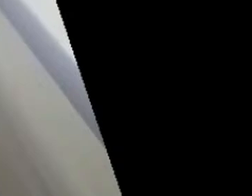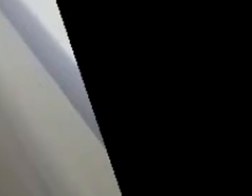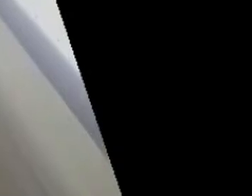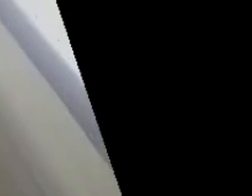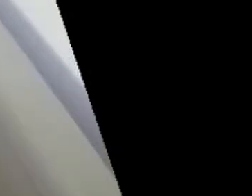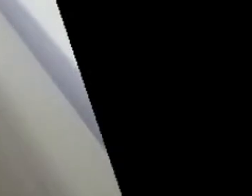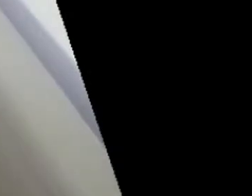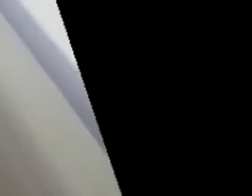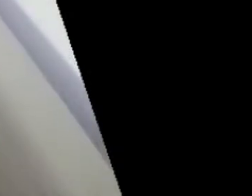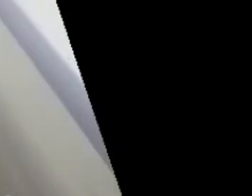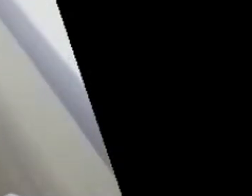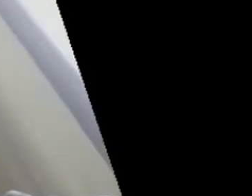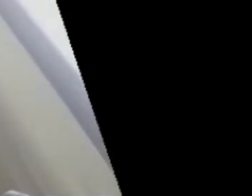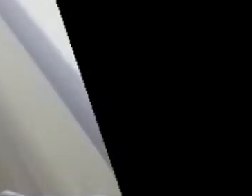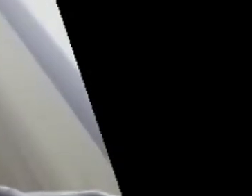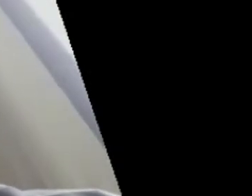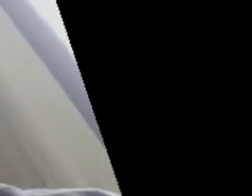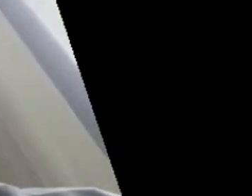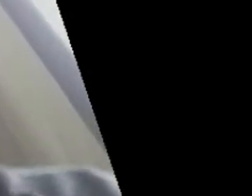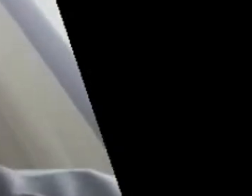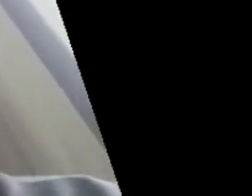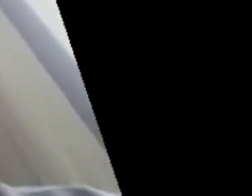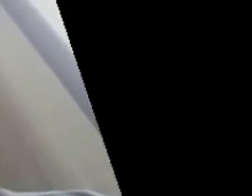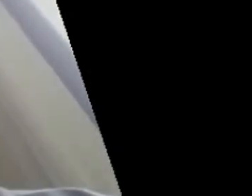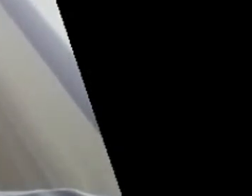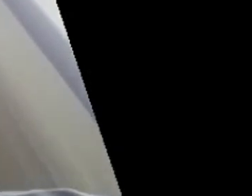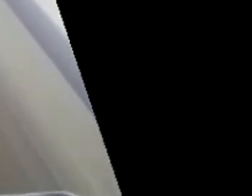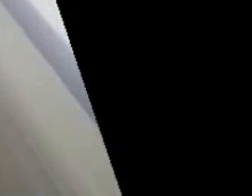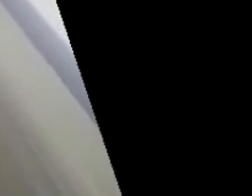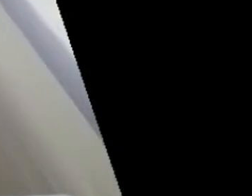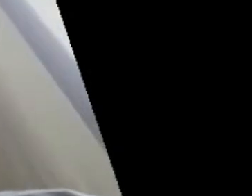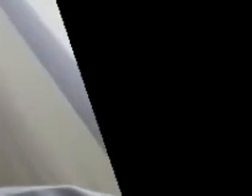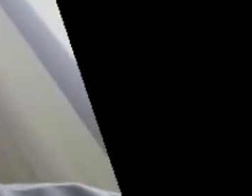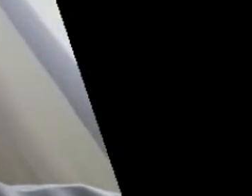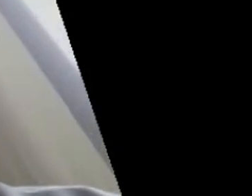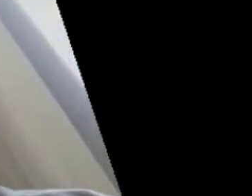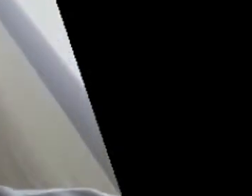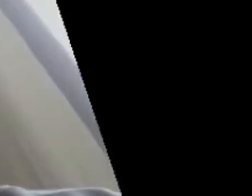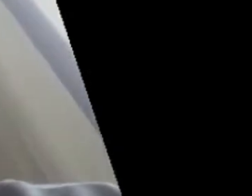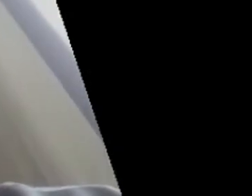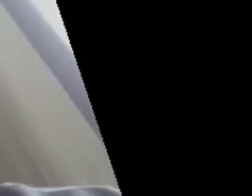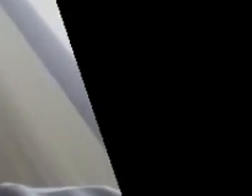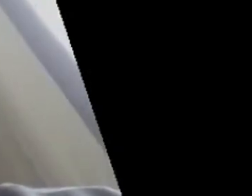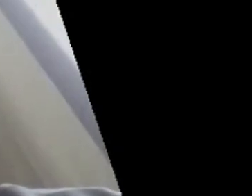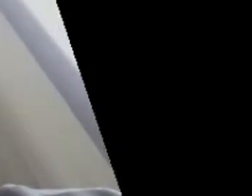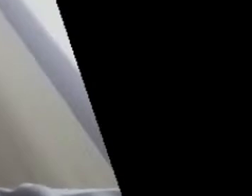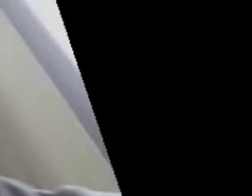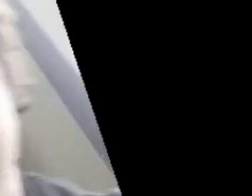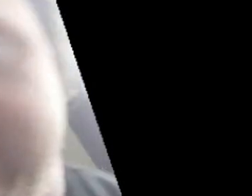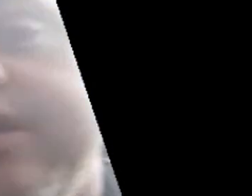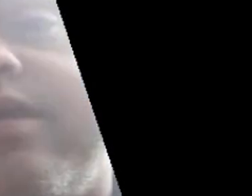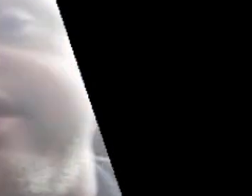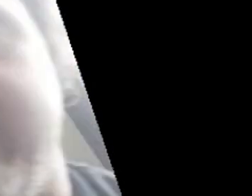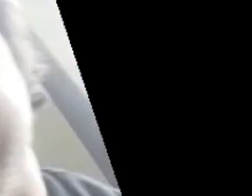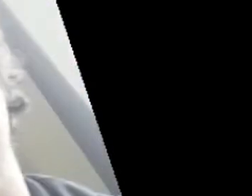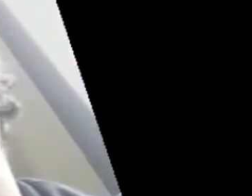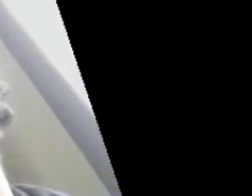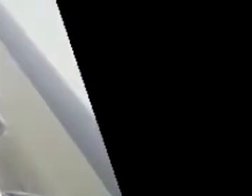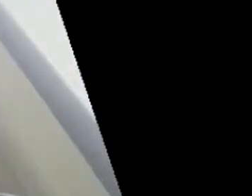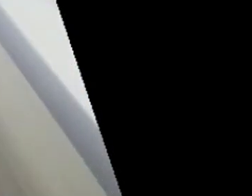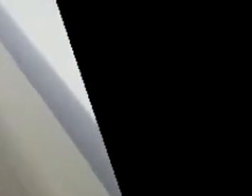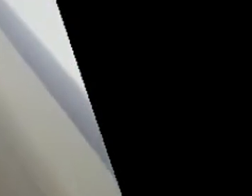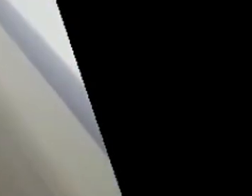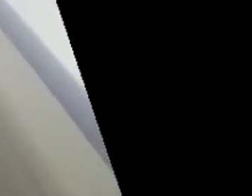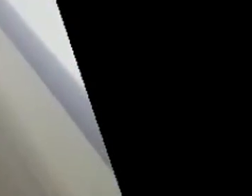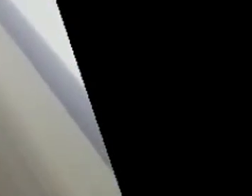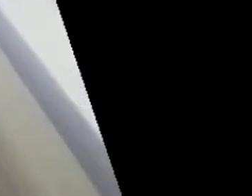Oi, gente, eu vou falar um pouco de mim para vocês, né? Como que é trabalhar